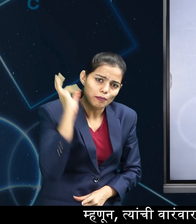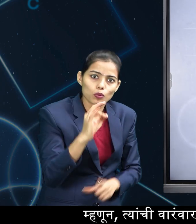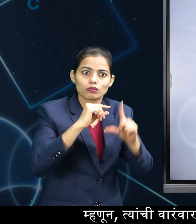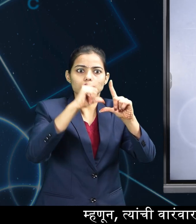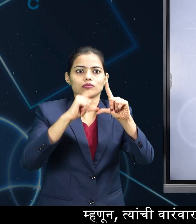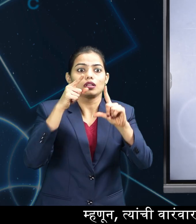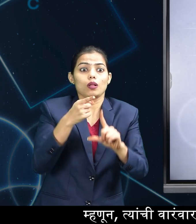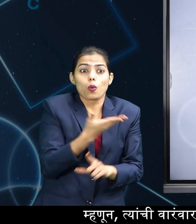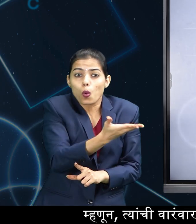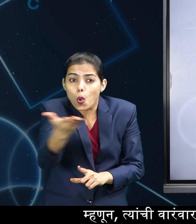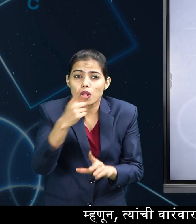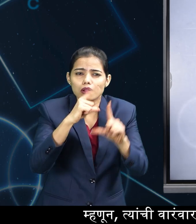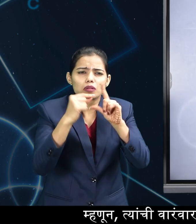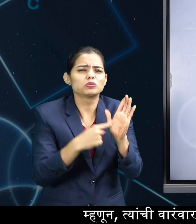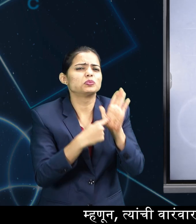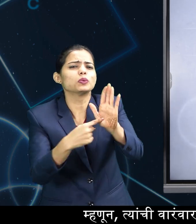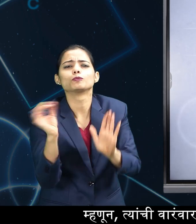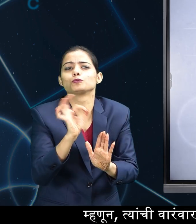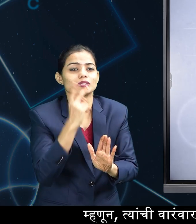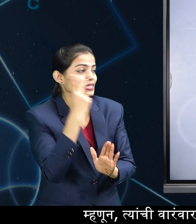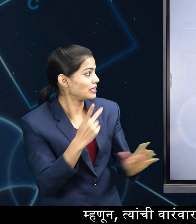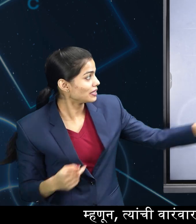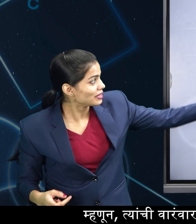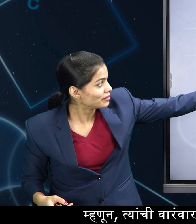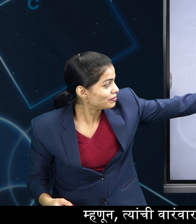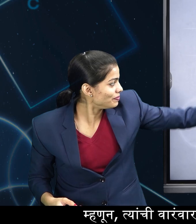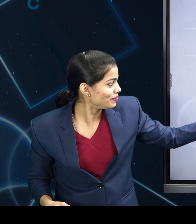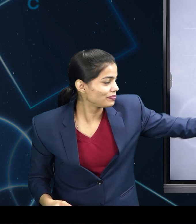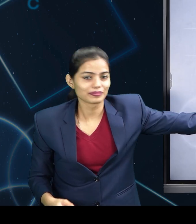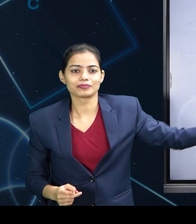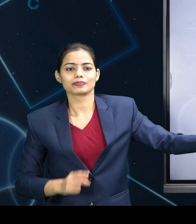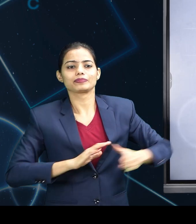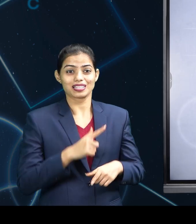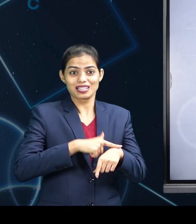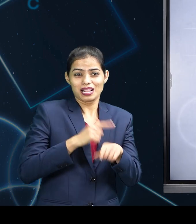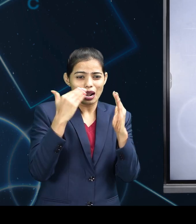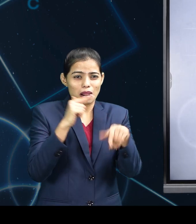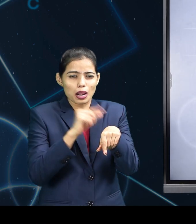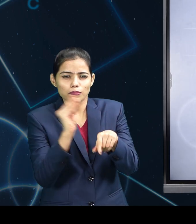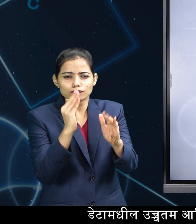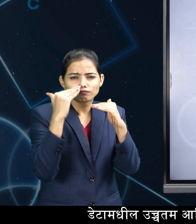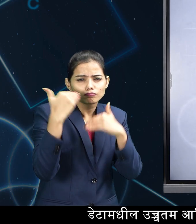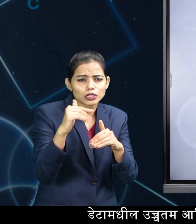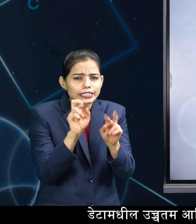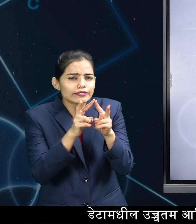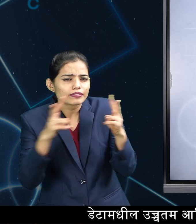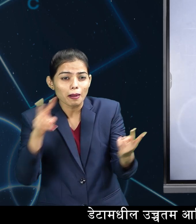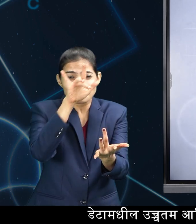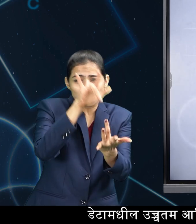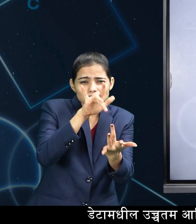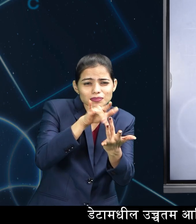त्यांची वारंवारता 2 आहे आणि उर्वरित डेटा बिंदूंची वारंवारता 1 आहे, कारण ते पुन्हा नाहीत. रेंज: